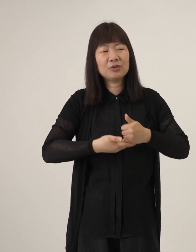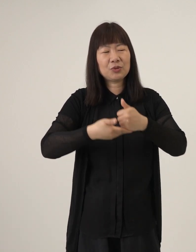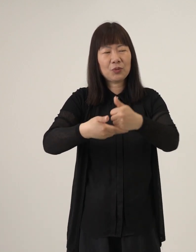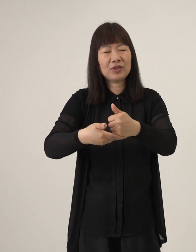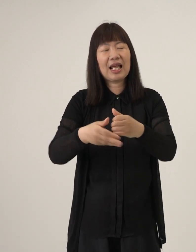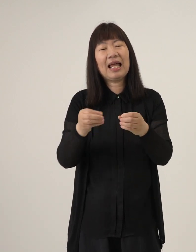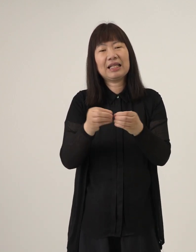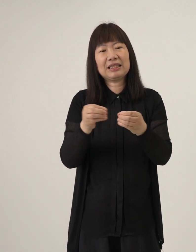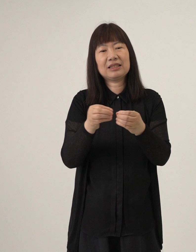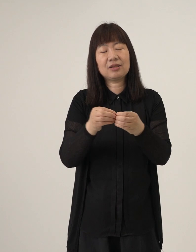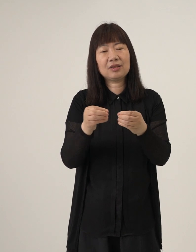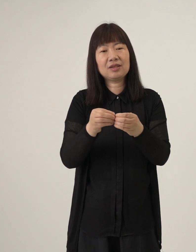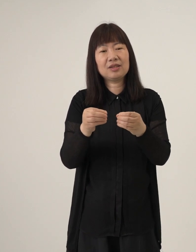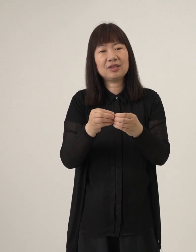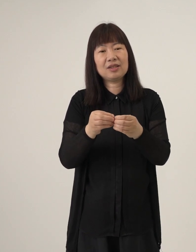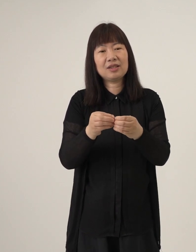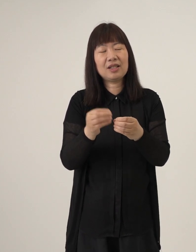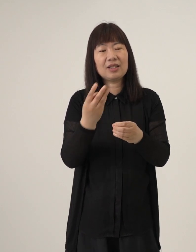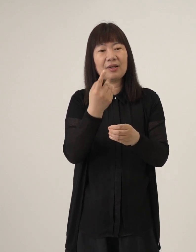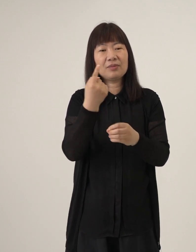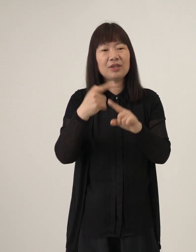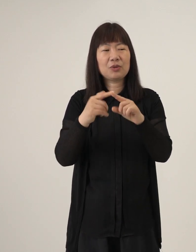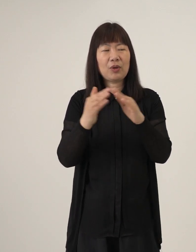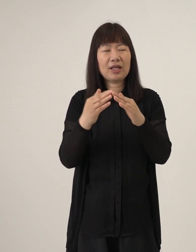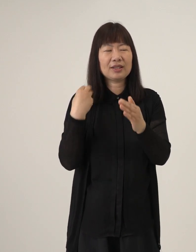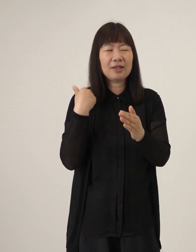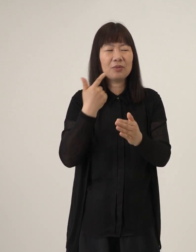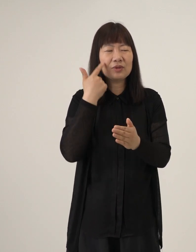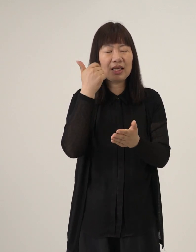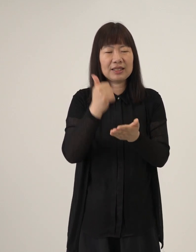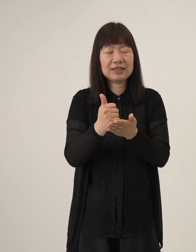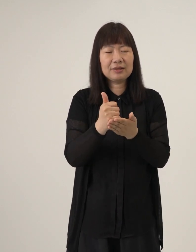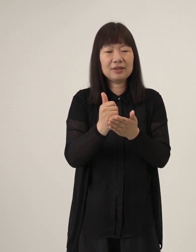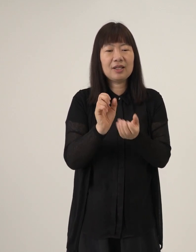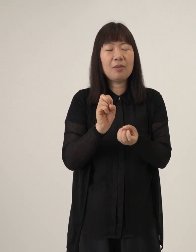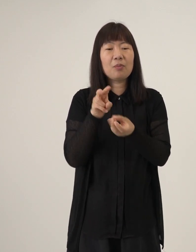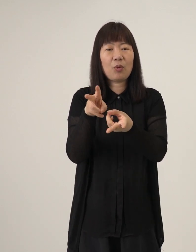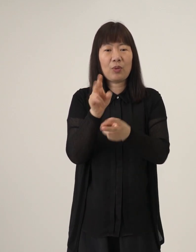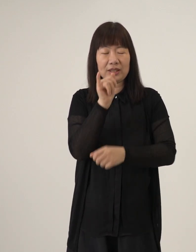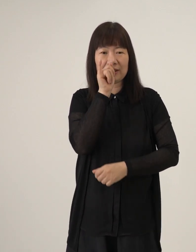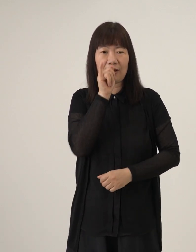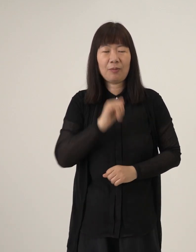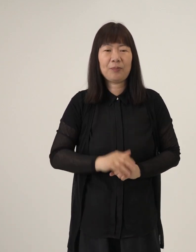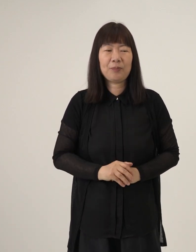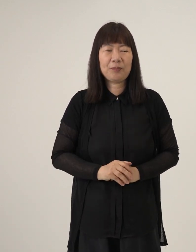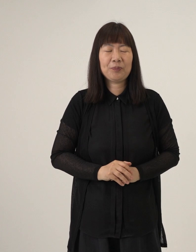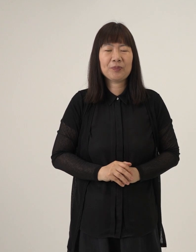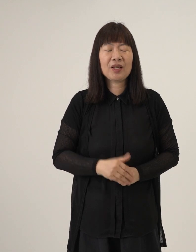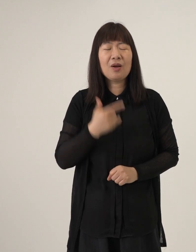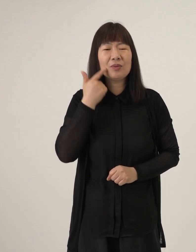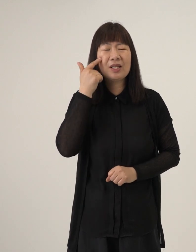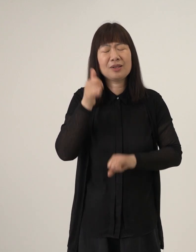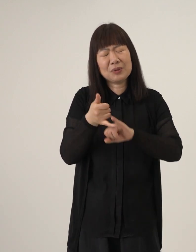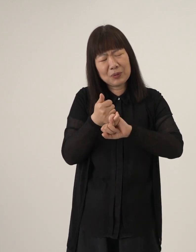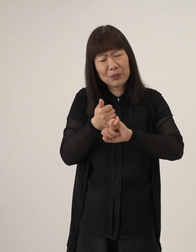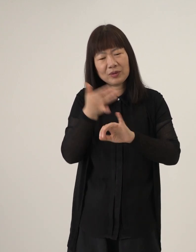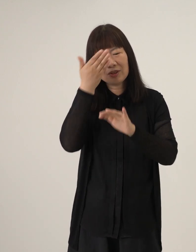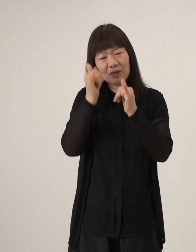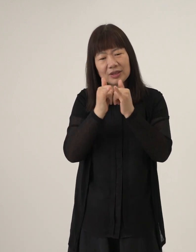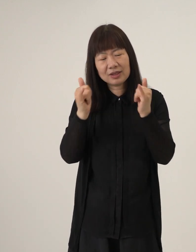초대의 글이 3일교회 담임 목사 앞으로 보내어져 왔더라고요. 목사님, 제발 청년들을